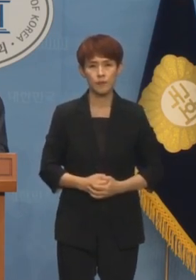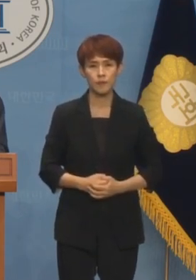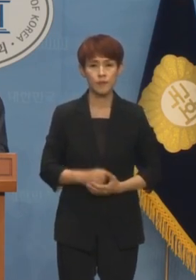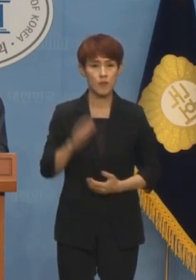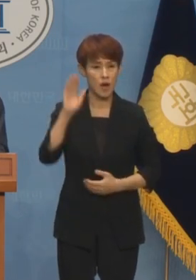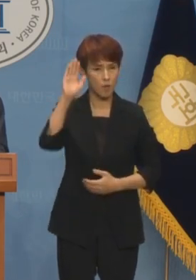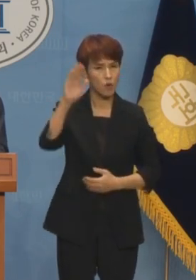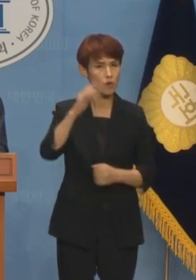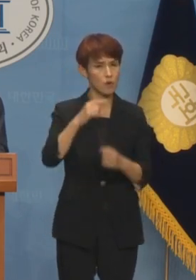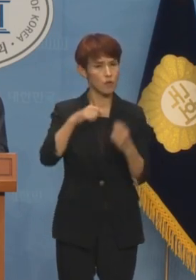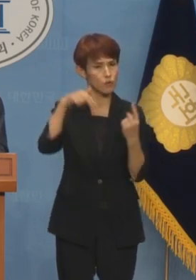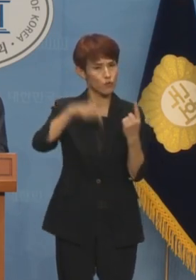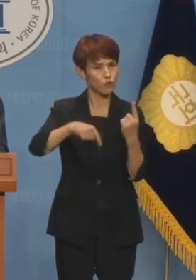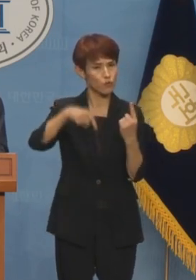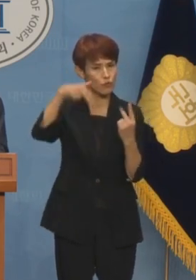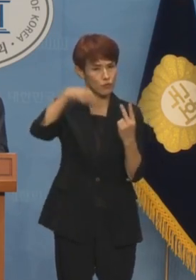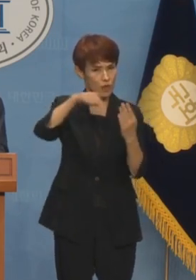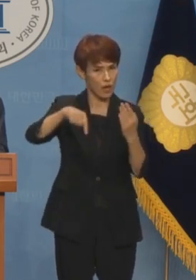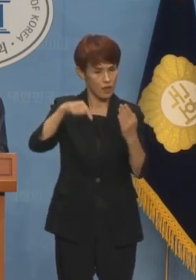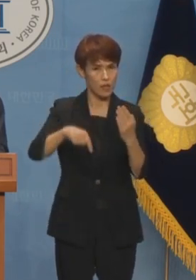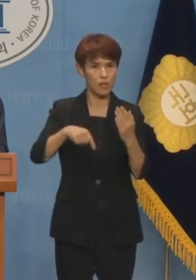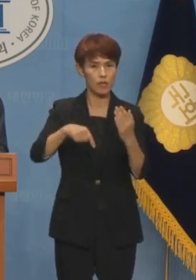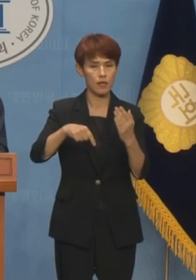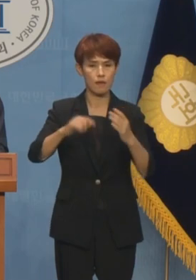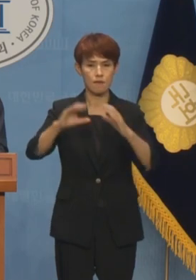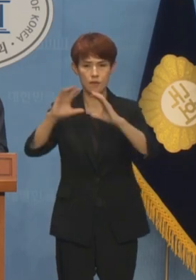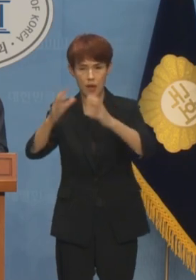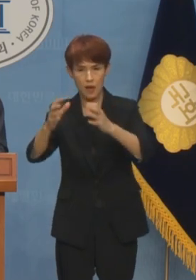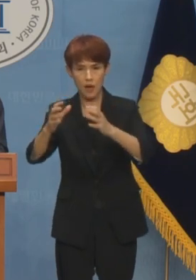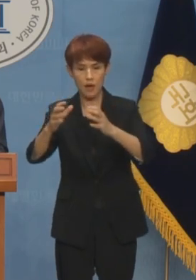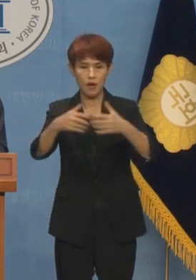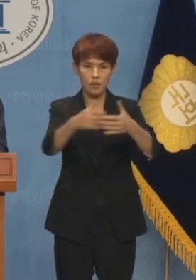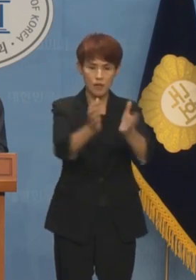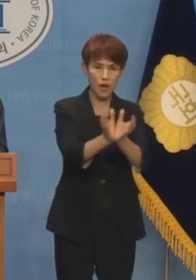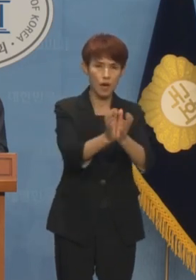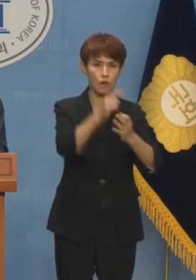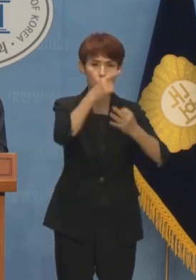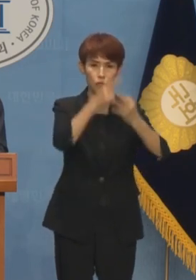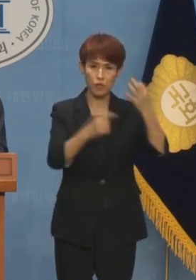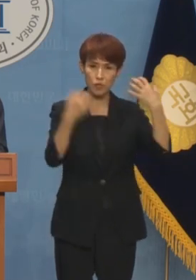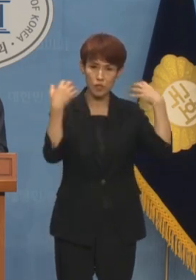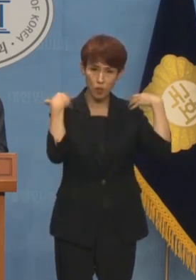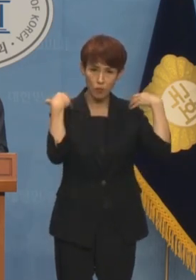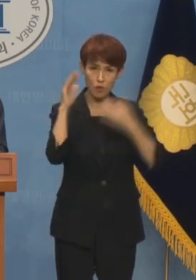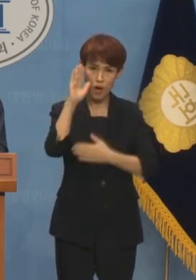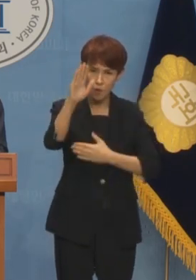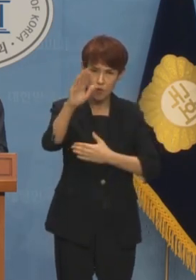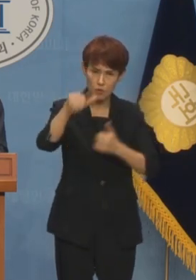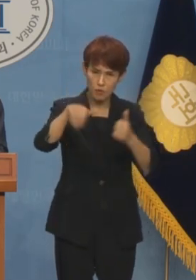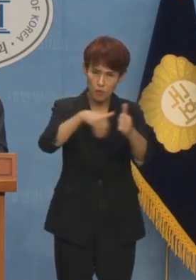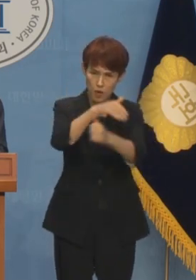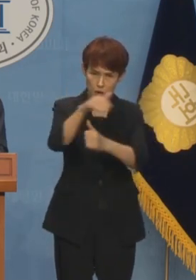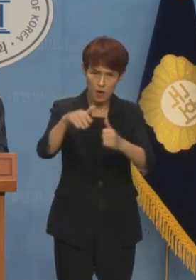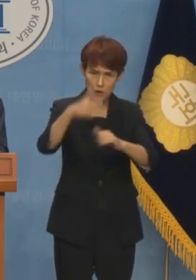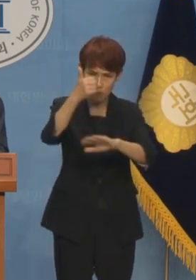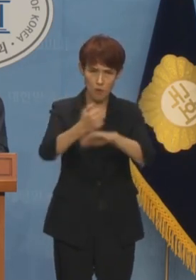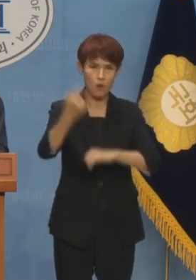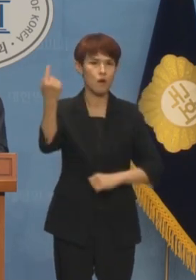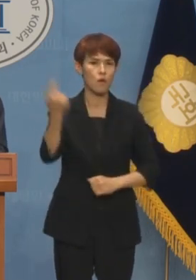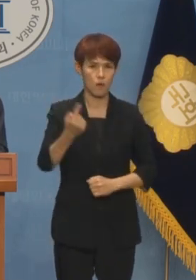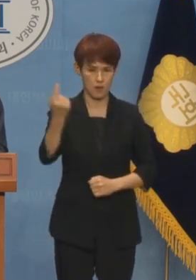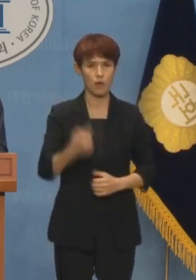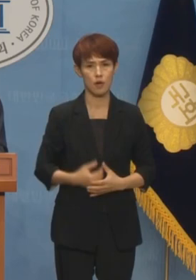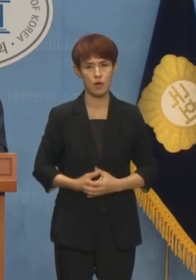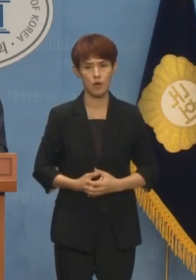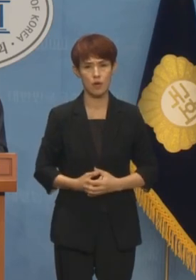앞으로 1, 2주 안에 나라와 당, 윤석열 정부의 운명이 결판납니다.